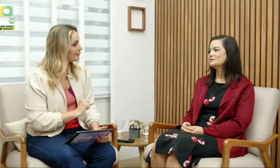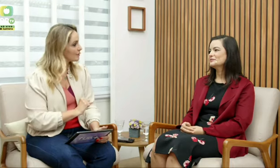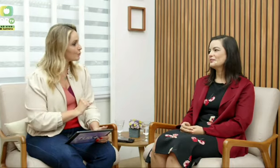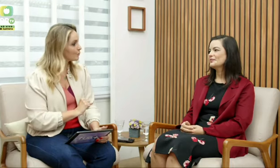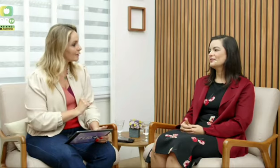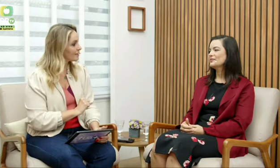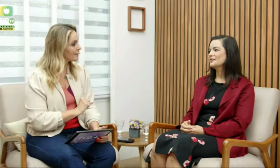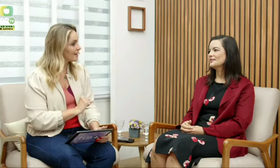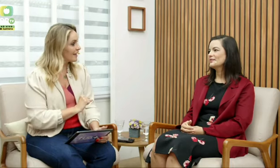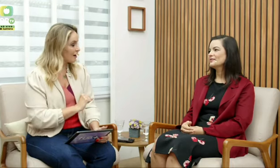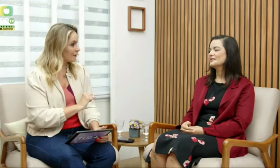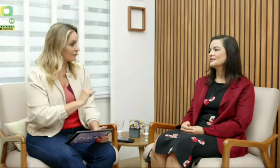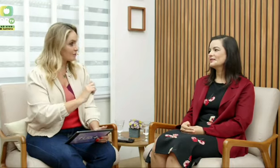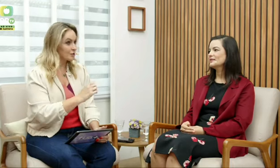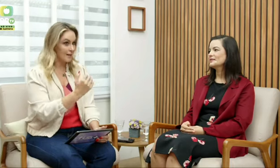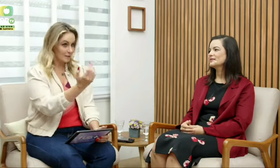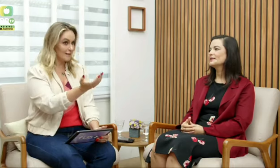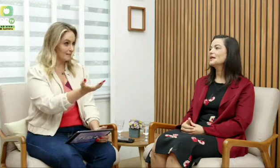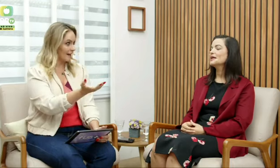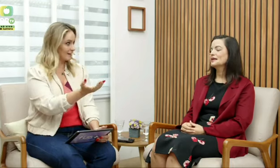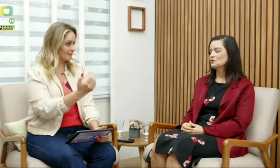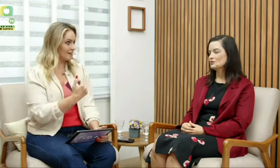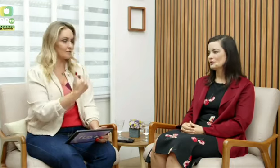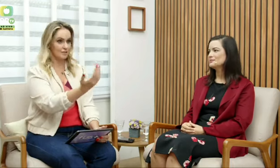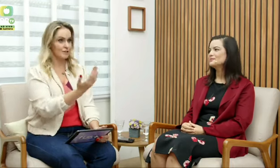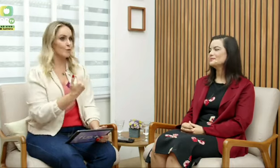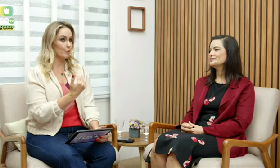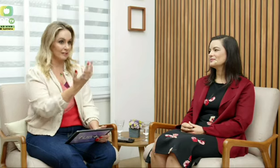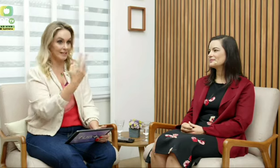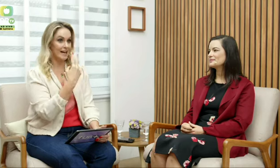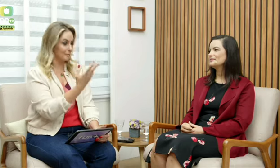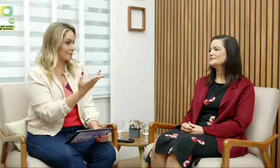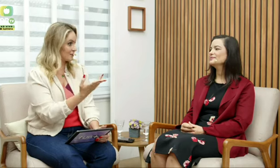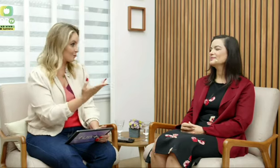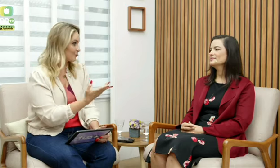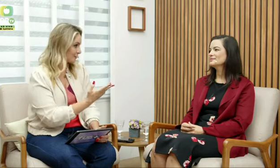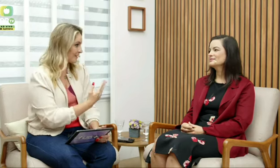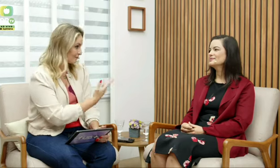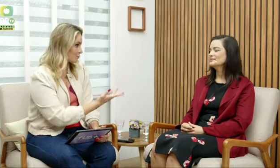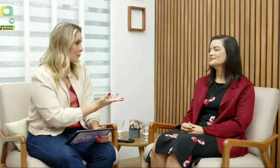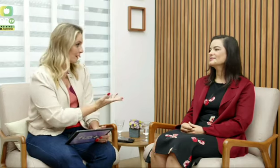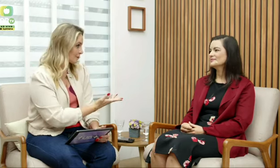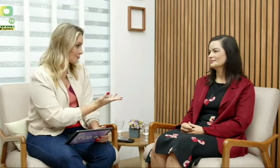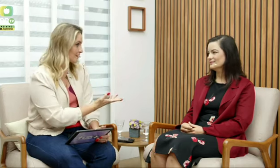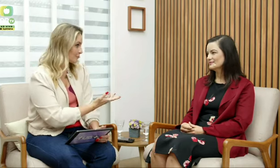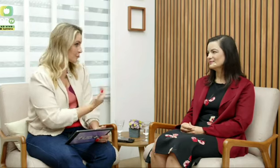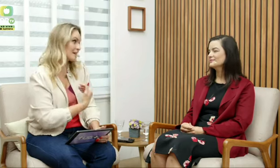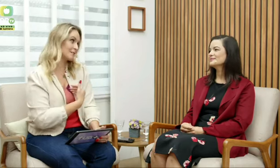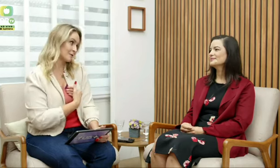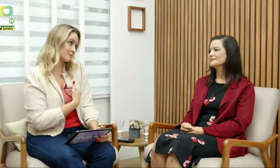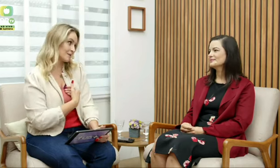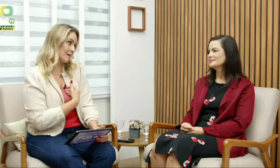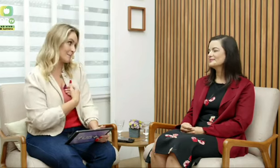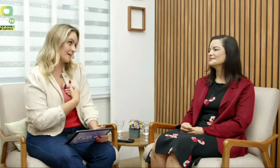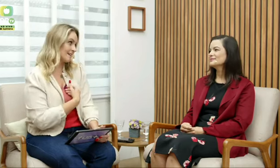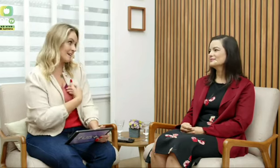aprender isso, porque assim, é uma forma de respeitar, isso, né? De você se comunicar, porque a gente comunica visualmente. Por mais que eu não saiba,